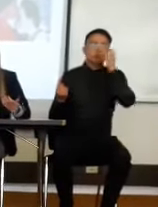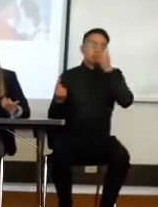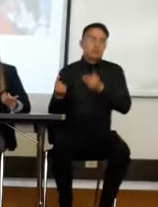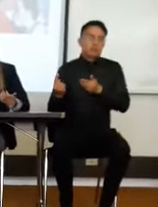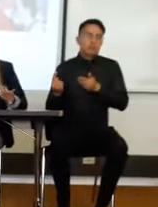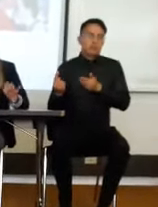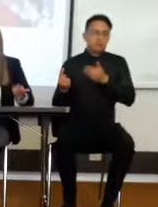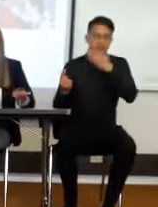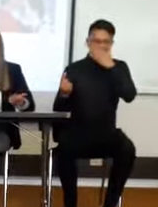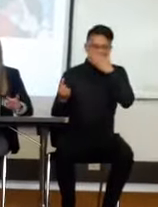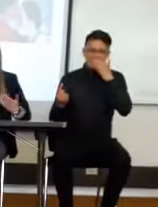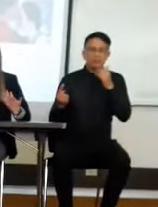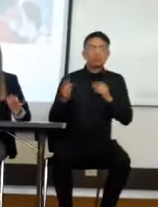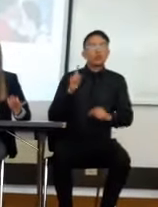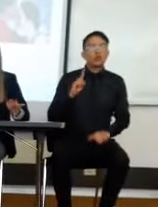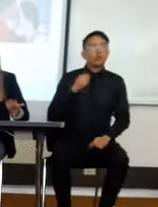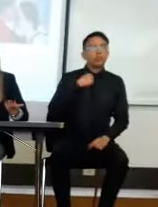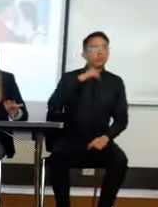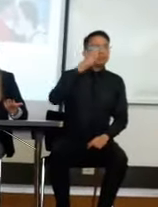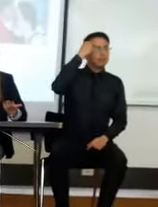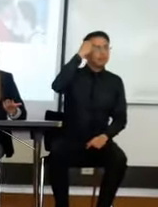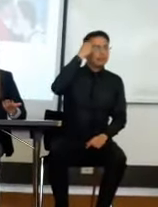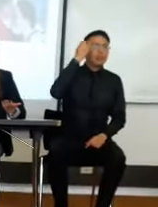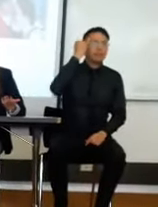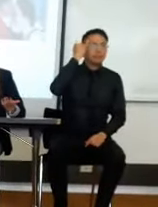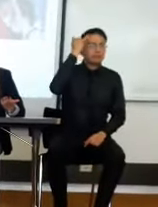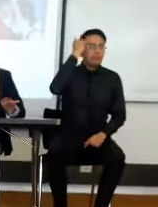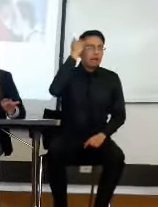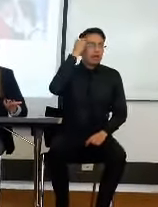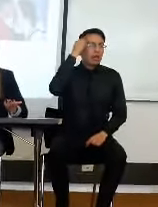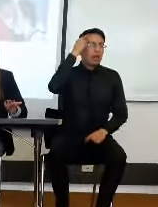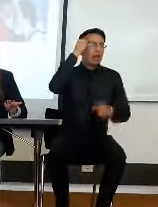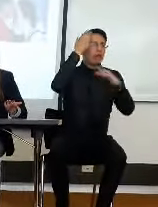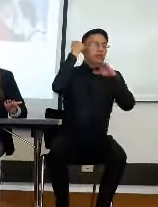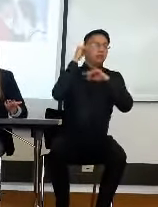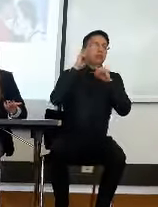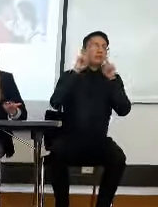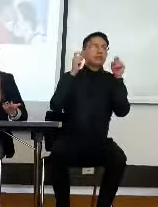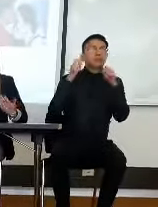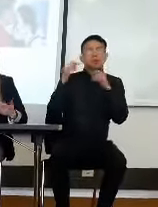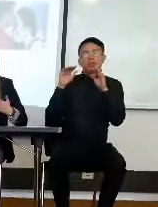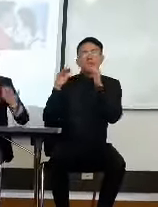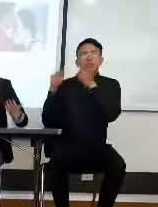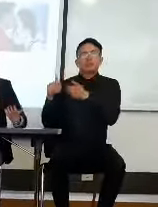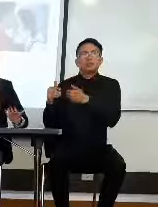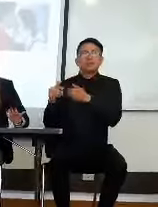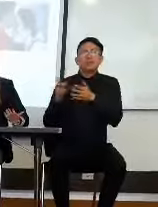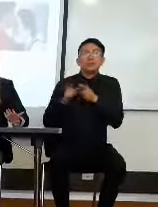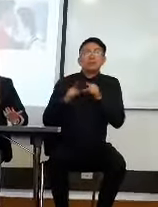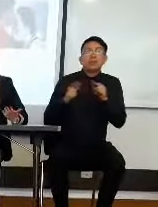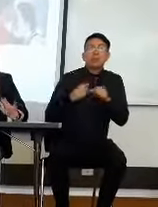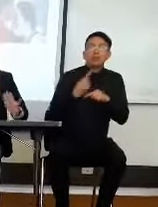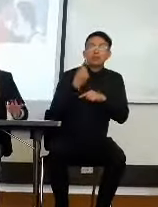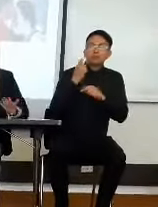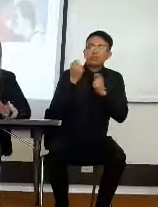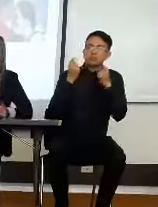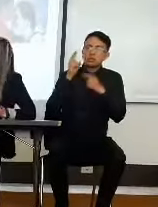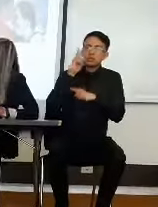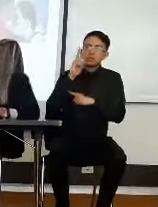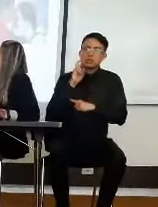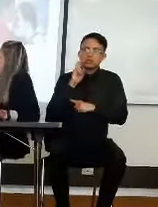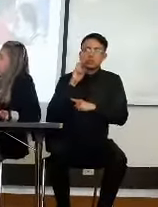Y esto responde a los estereotipos y a los imaginarios que se han construido socialmente frente a lo que es la discapacidad y a lo que es la salud sexual y reproductiva de